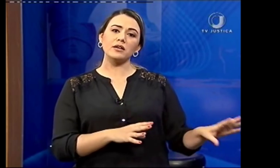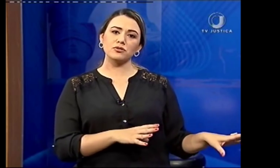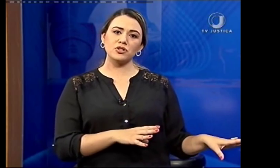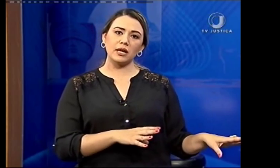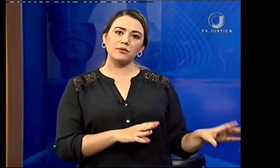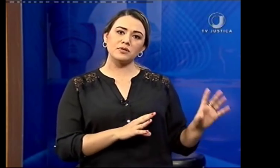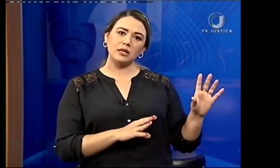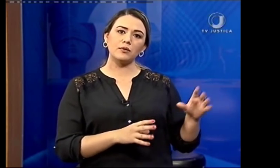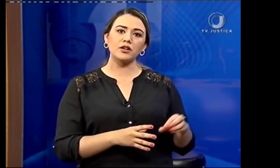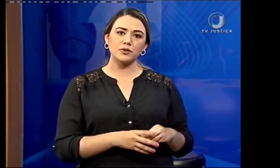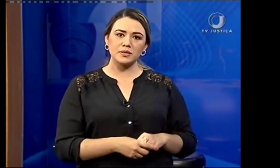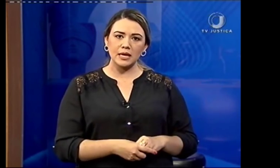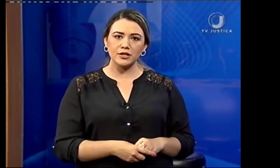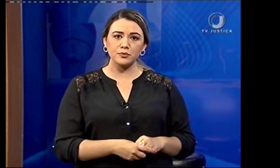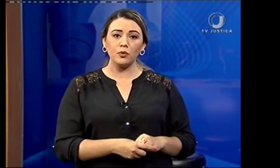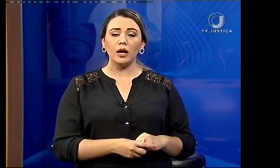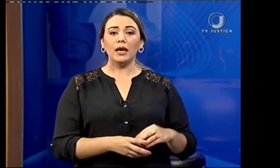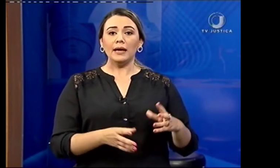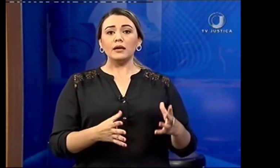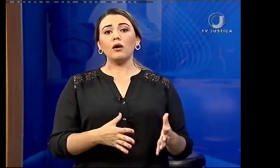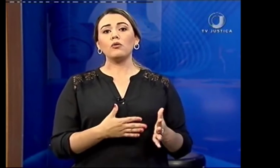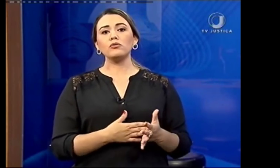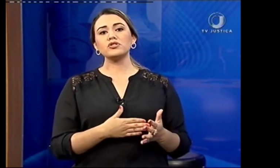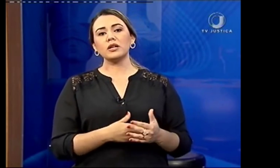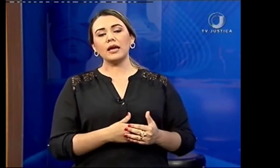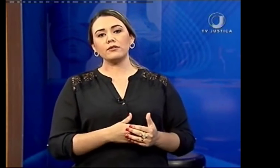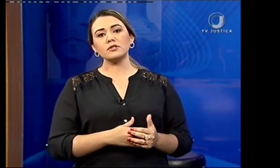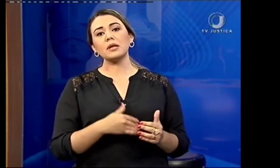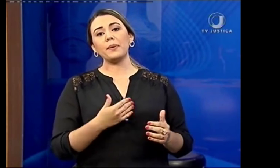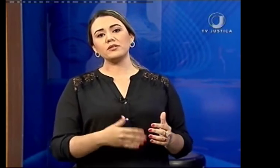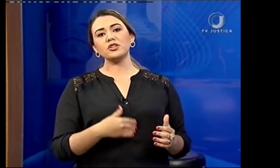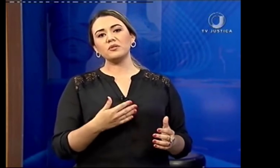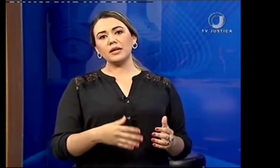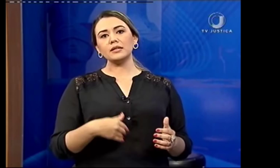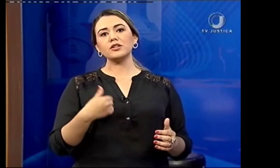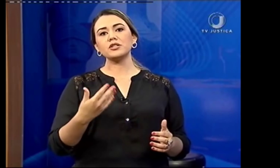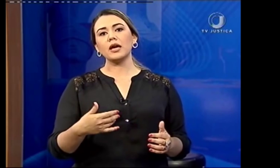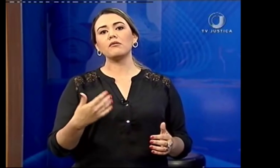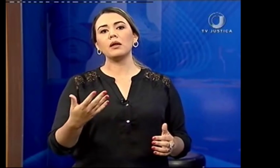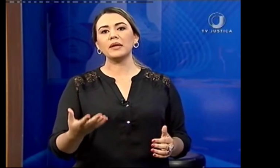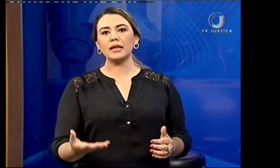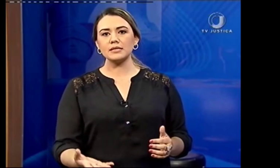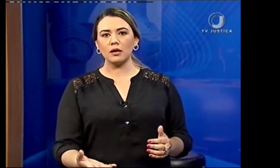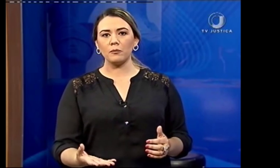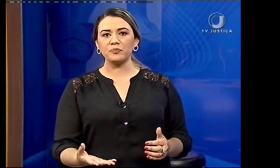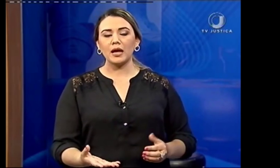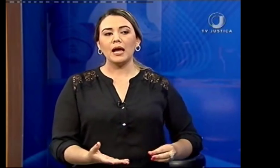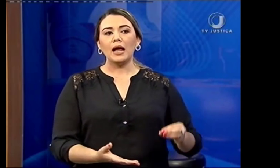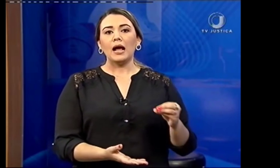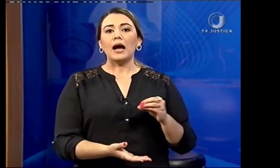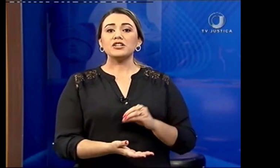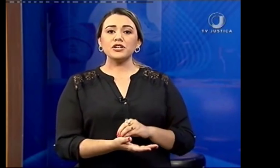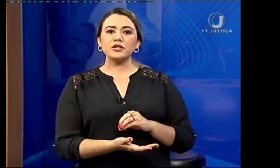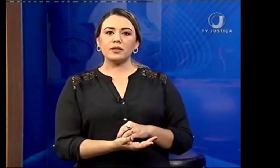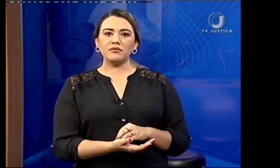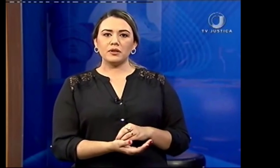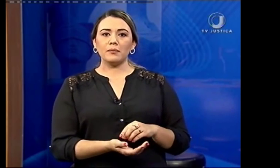diversos direitos ali do artigo 7º e alguns direitos dependiam ainda de regulamentação. A gente teve também,